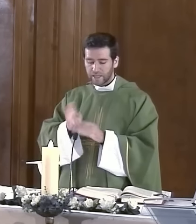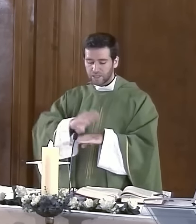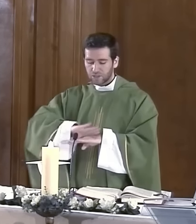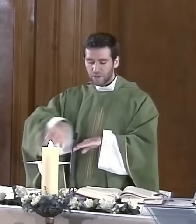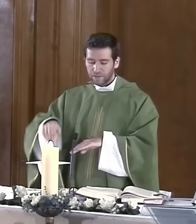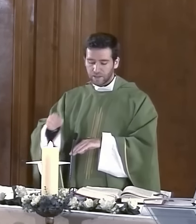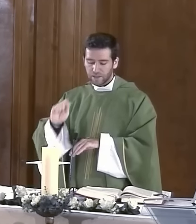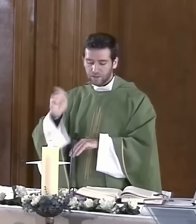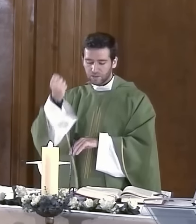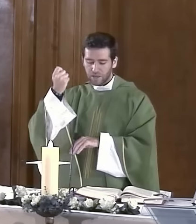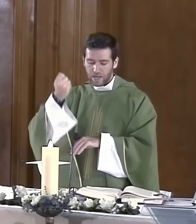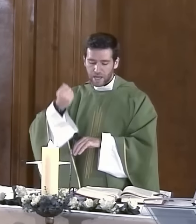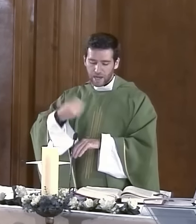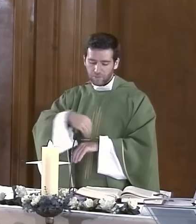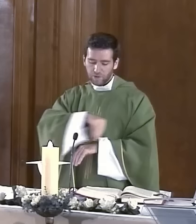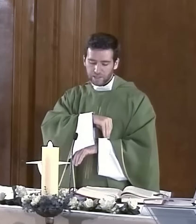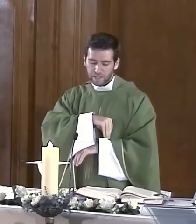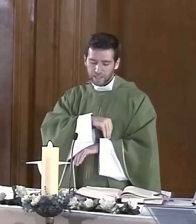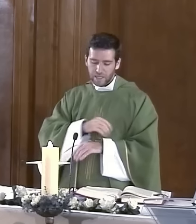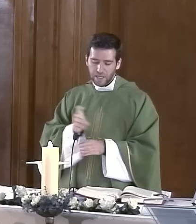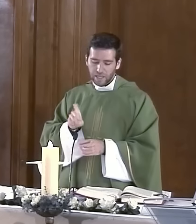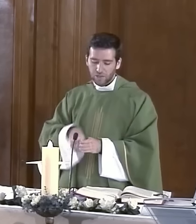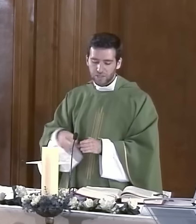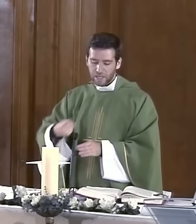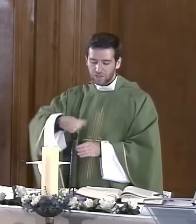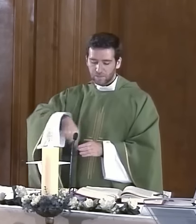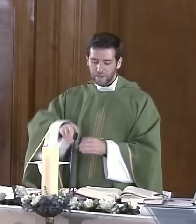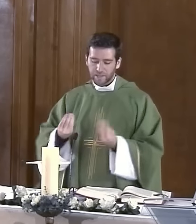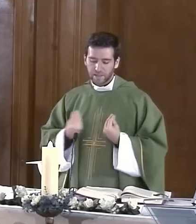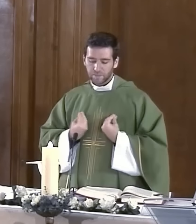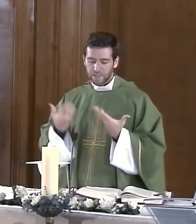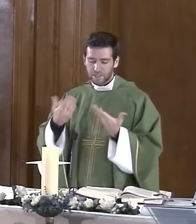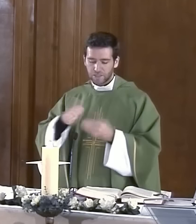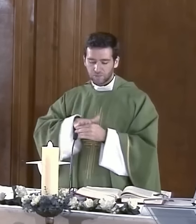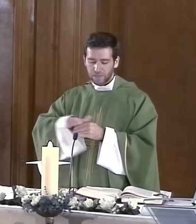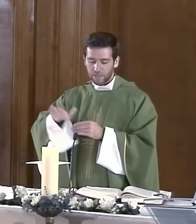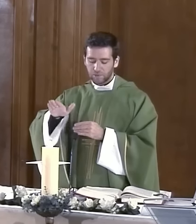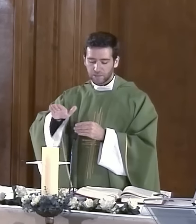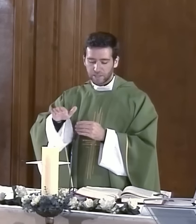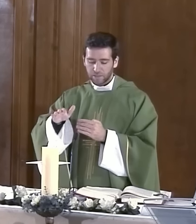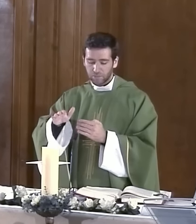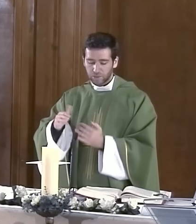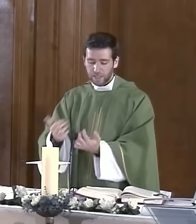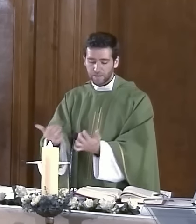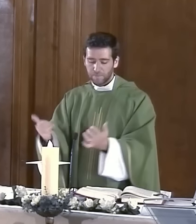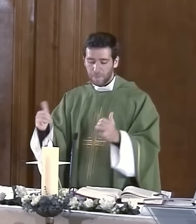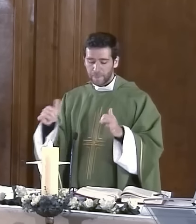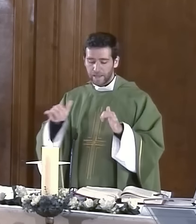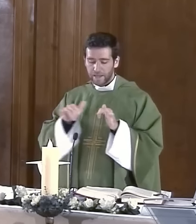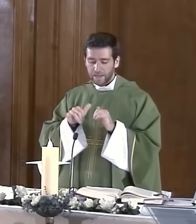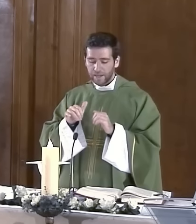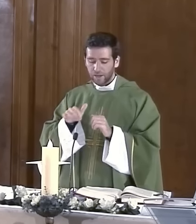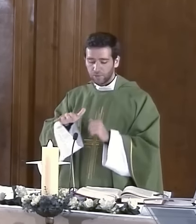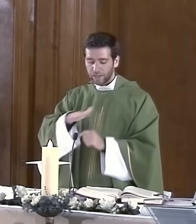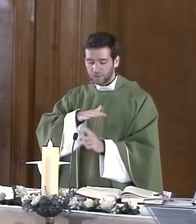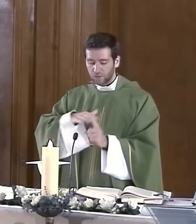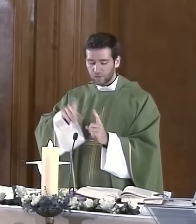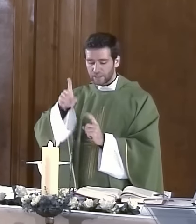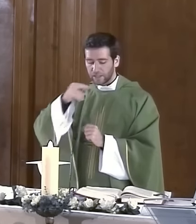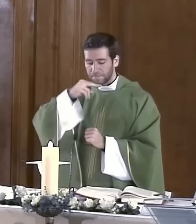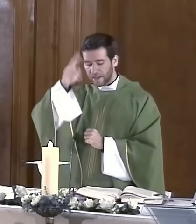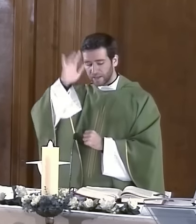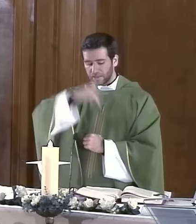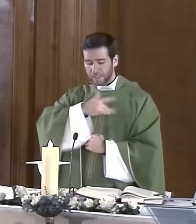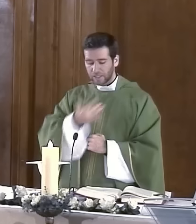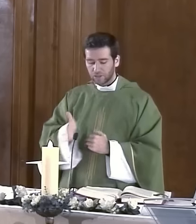en que Cristo ha vencido a la muerte y nos ha hecho partícipes de su vida inmortal. Reúne en torno a